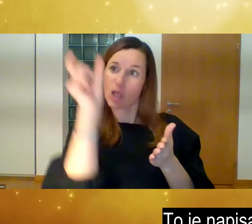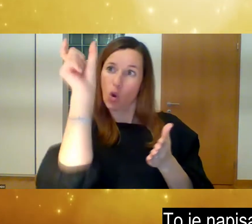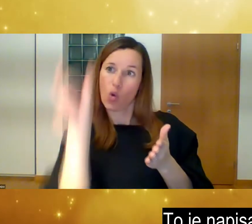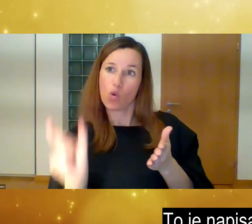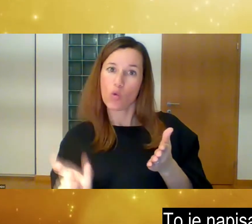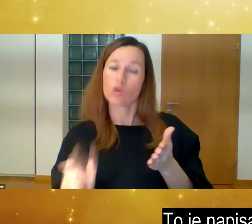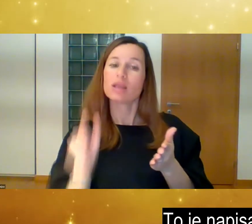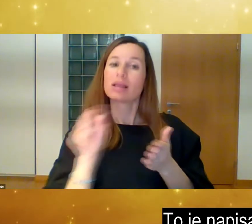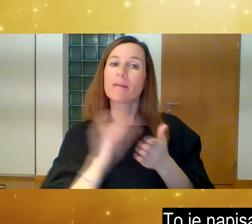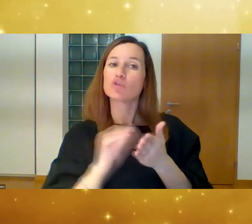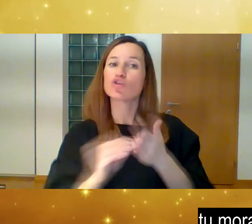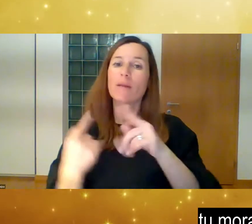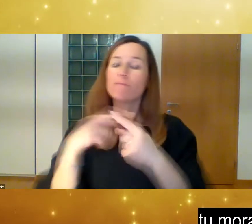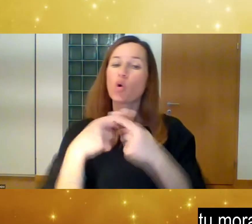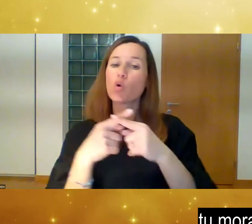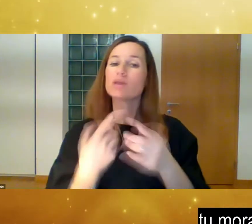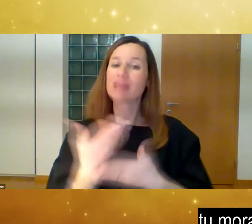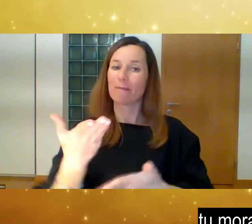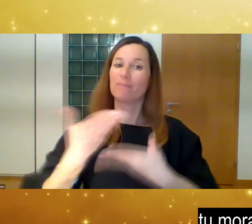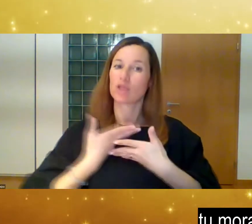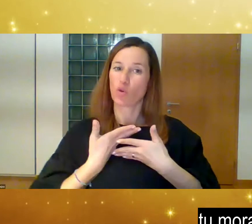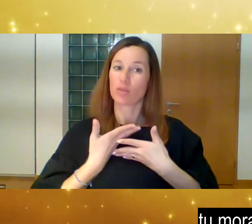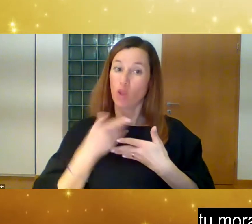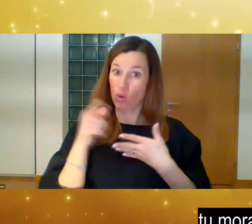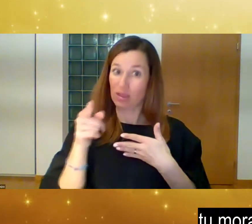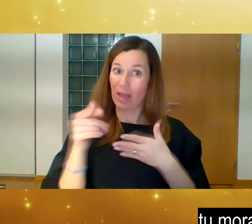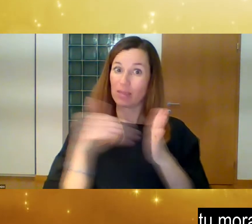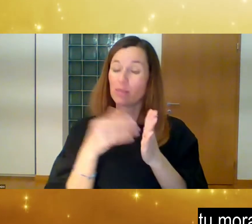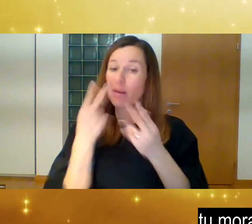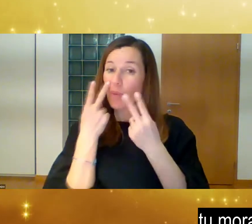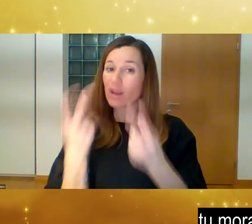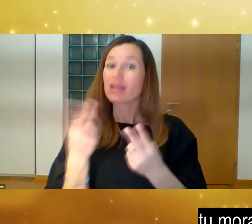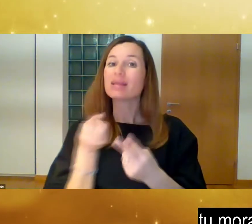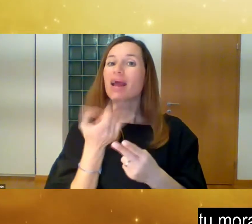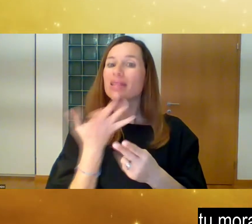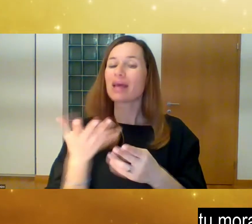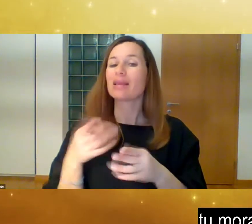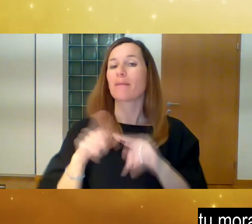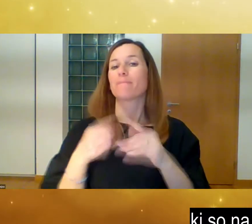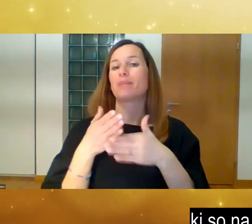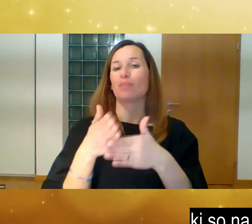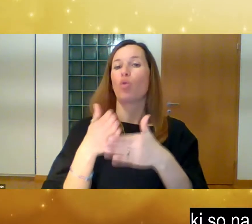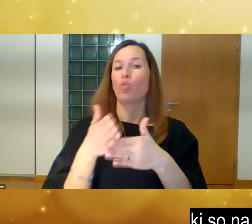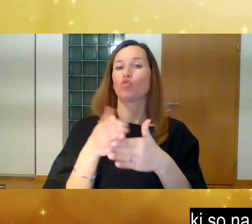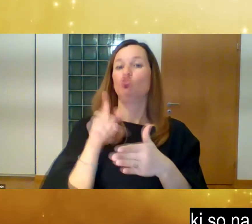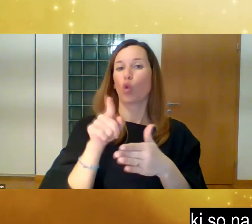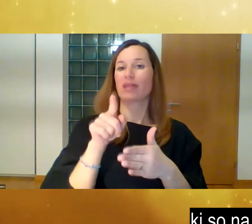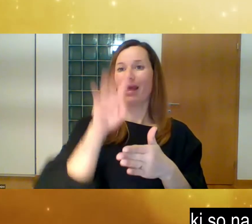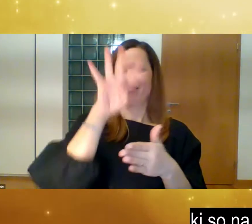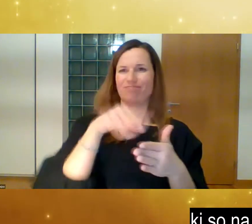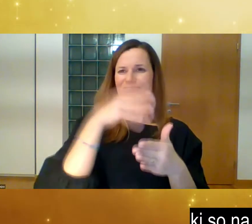piše pogoji za pridobitev, to se pravi, tukaj morate pogledati, kateri pripomoček od teh, ki so na